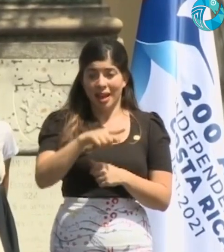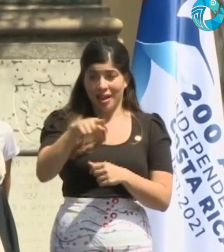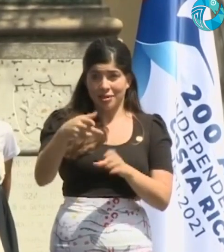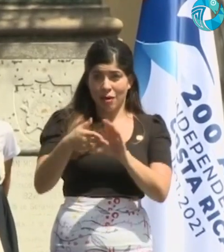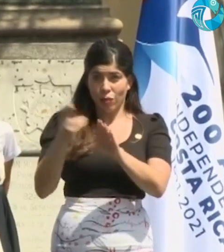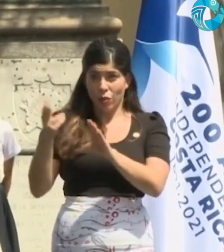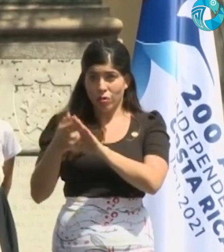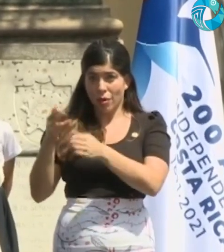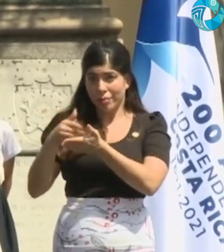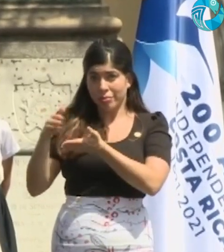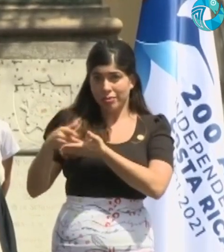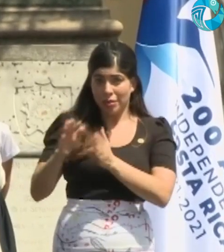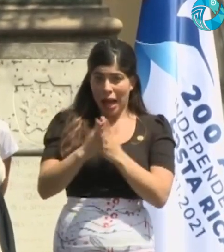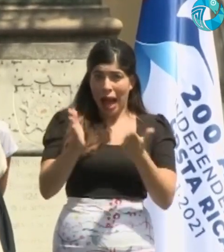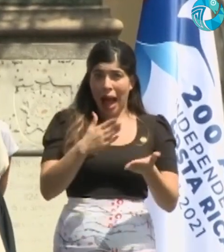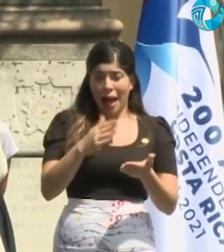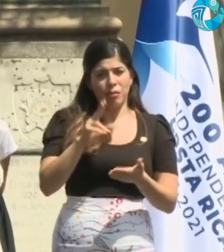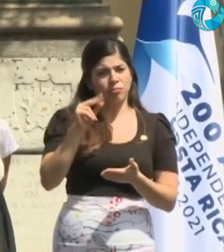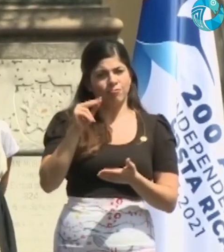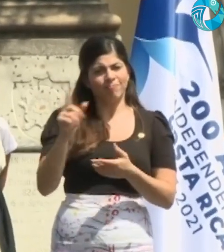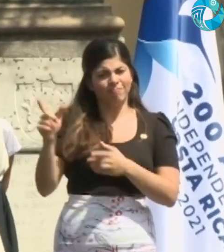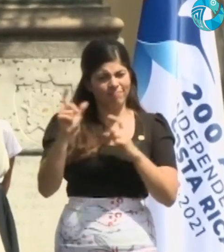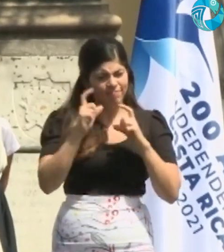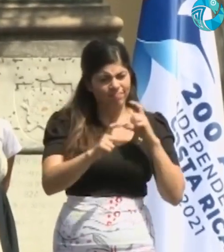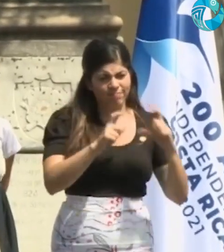ese álbum de familia.